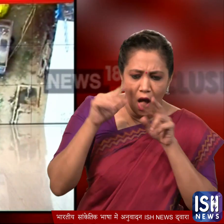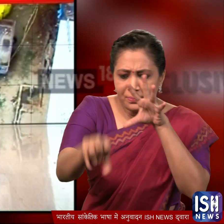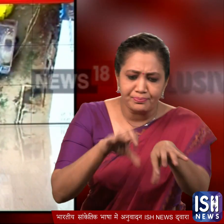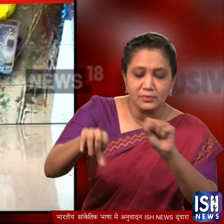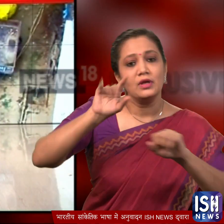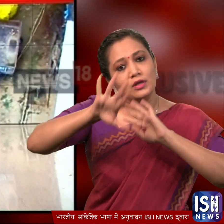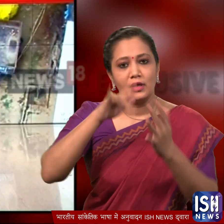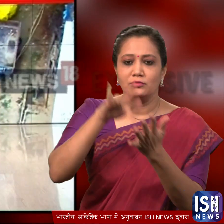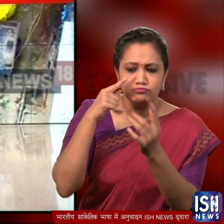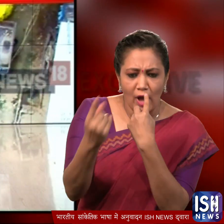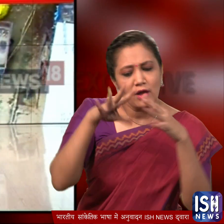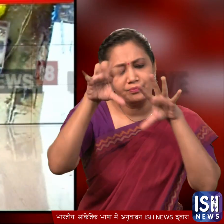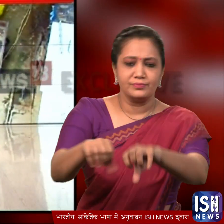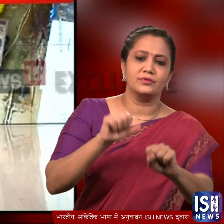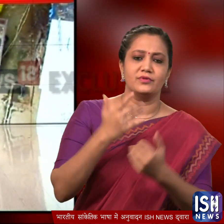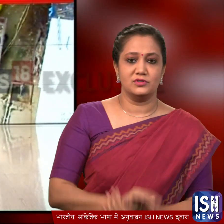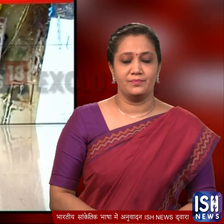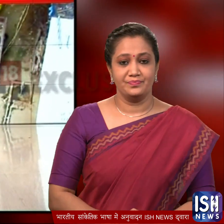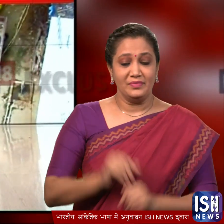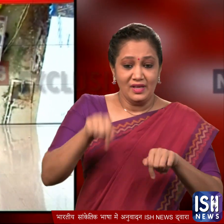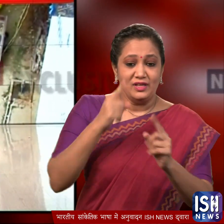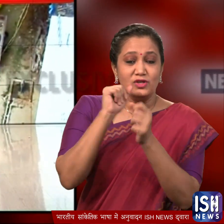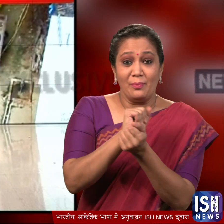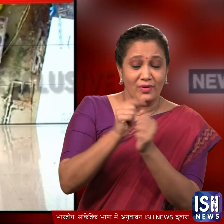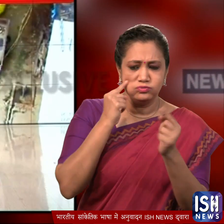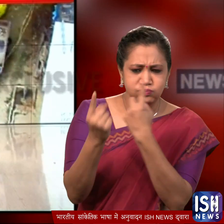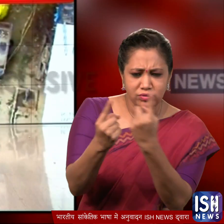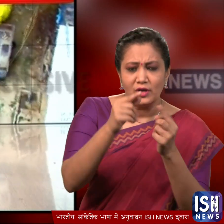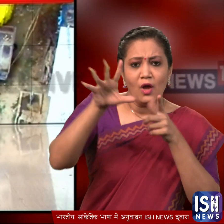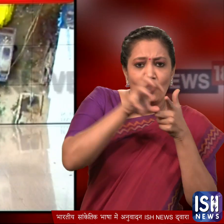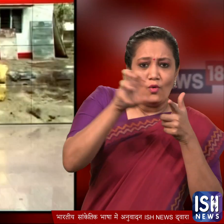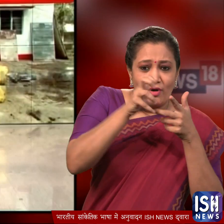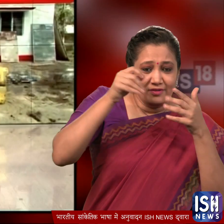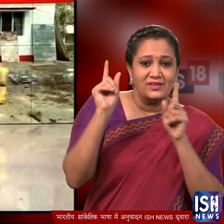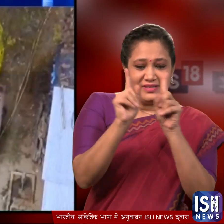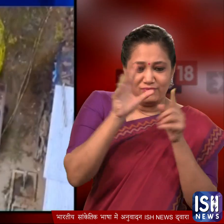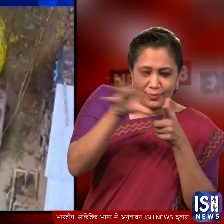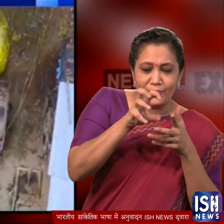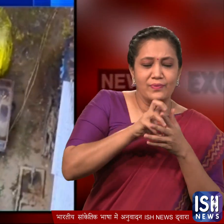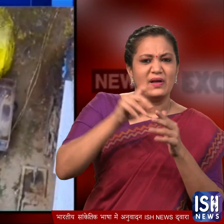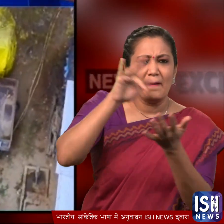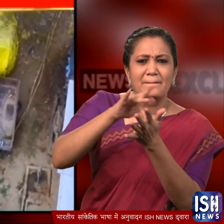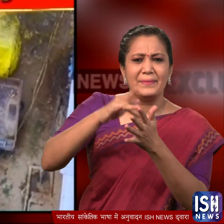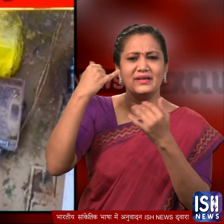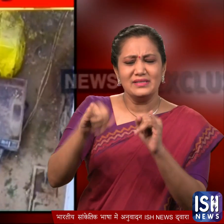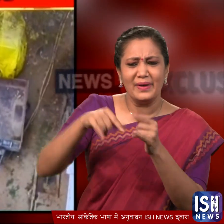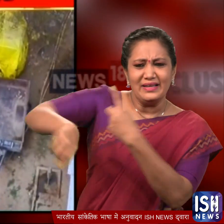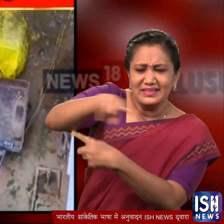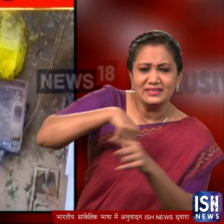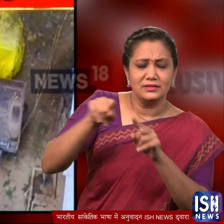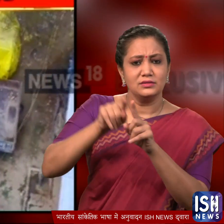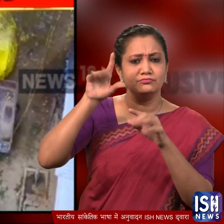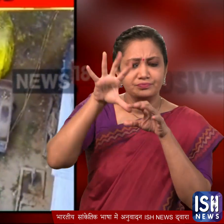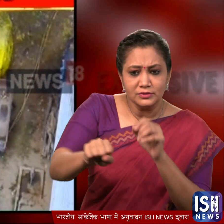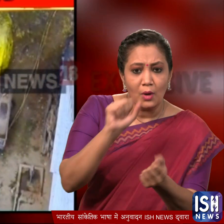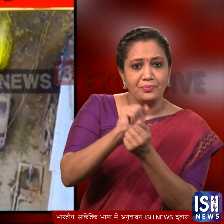उनके कुछ ठिकानों पर छापा भी मारा। ड्रोन से पुलिस की इस कार्रवाई की तस्वीरें भी रिकॉर्ड की गईं, जिनमें साफ दिखा कि किसी अवैध शराब कारोबारी